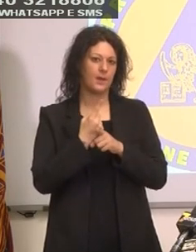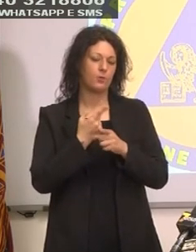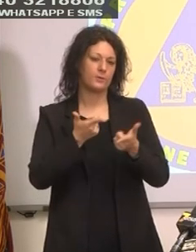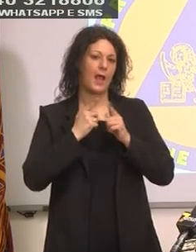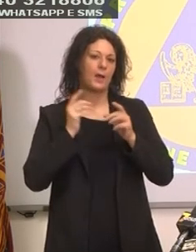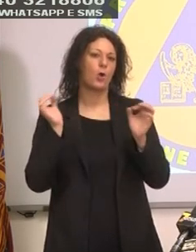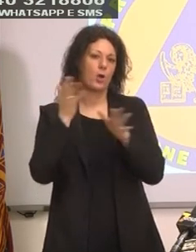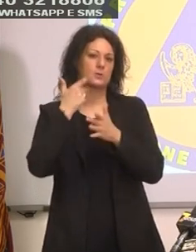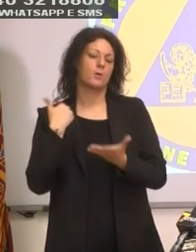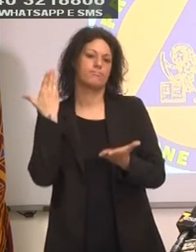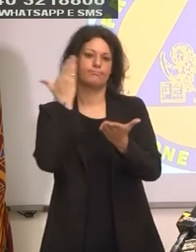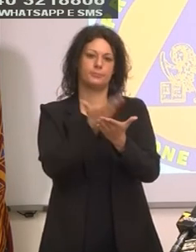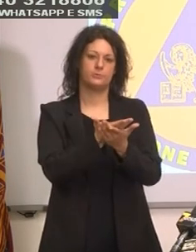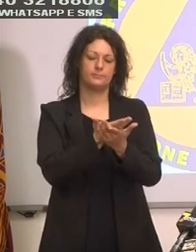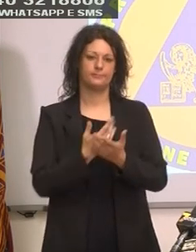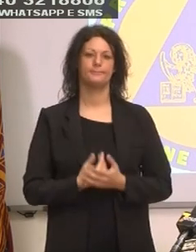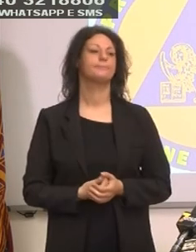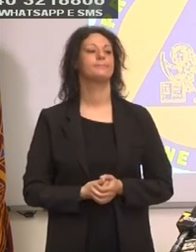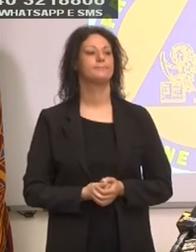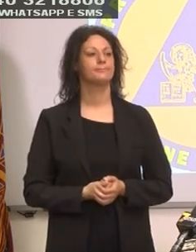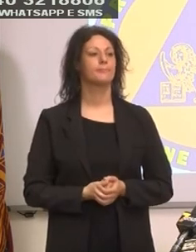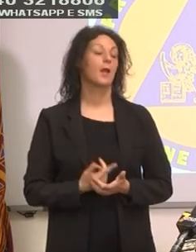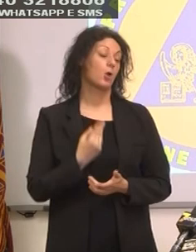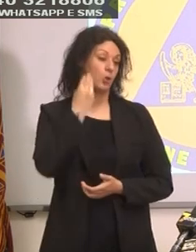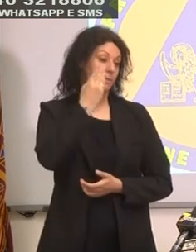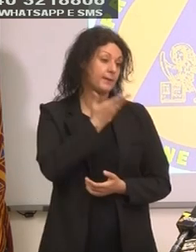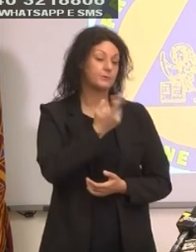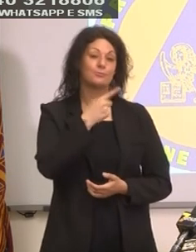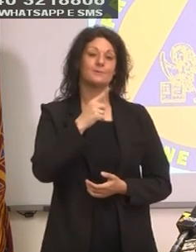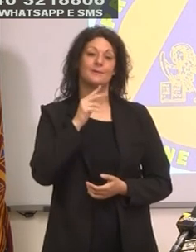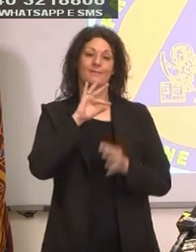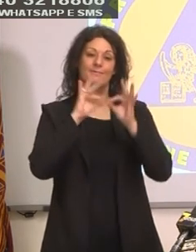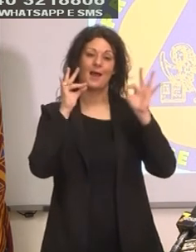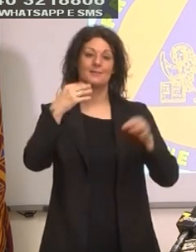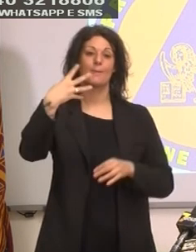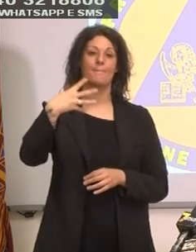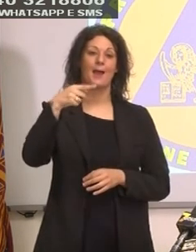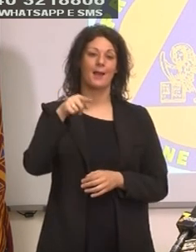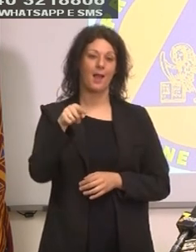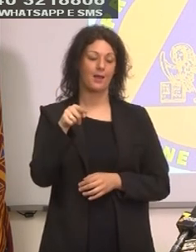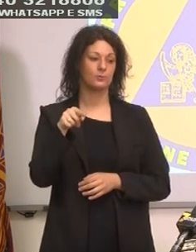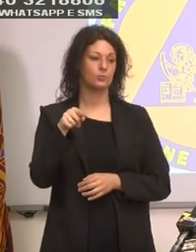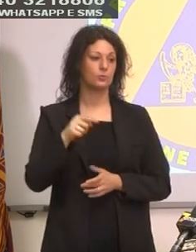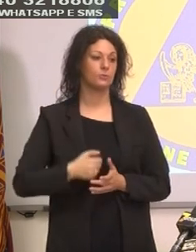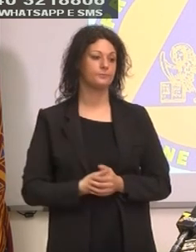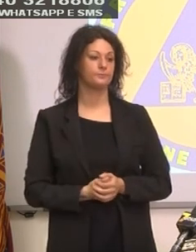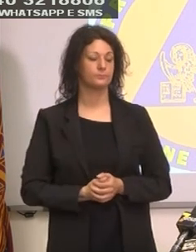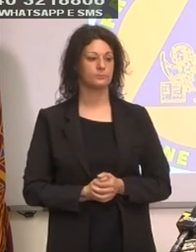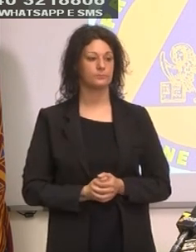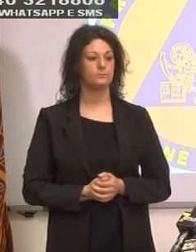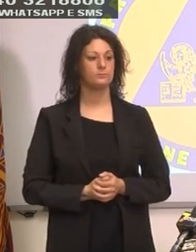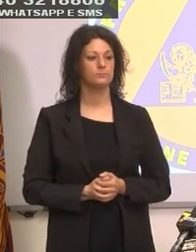no? E quindi Marcato, immagino, si riferisse al fatto, cioè desse come